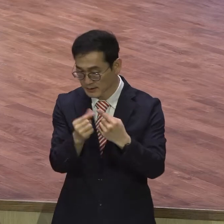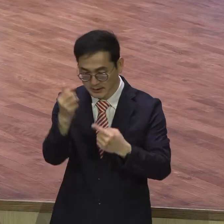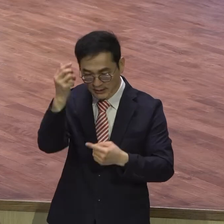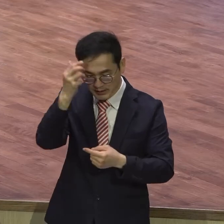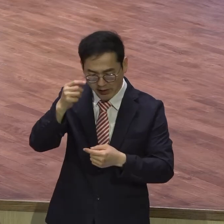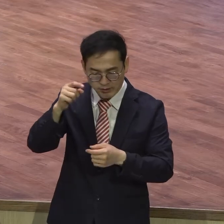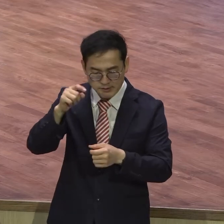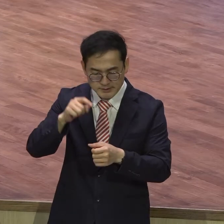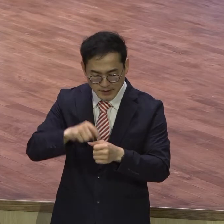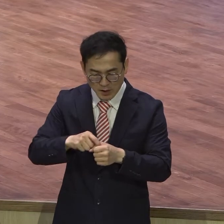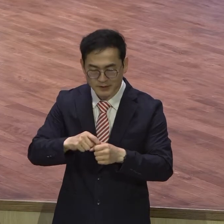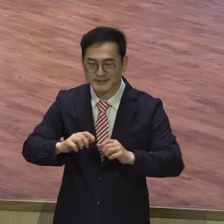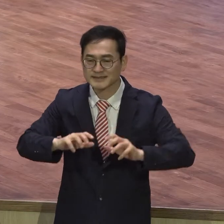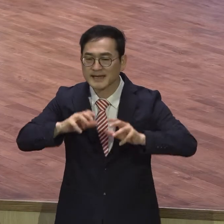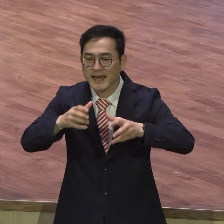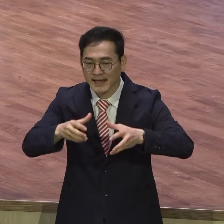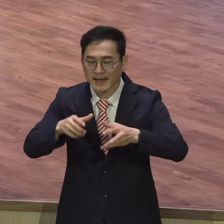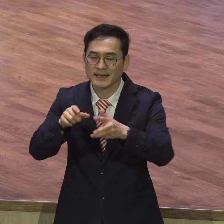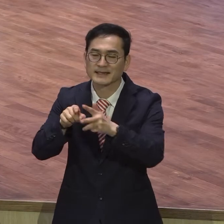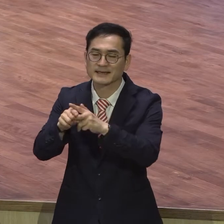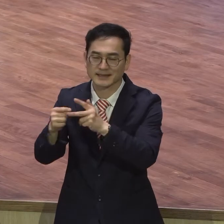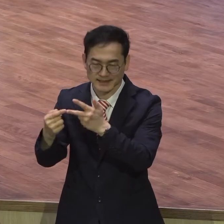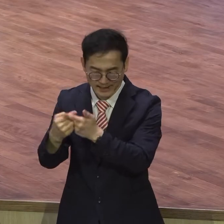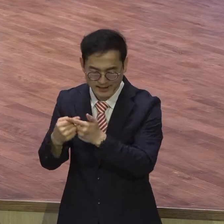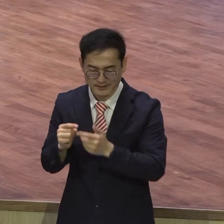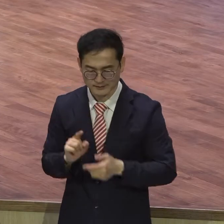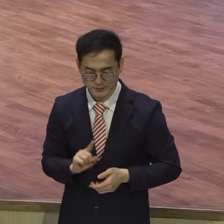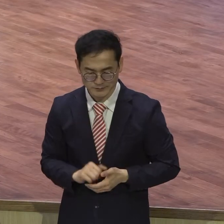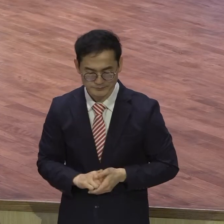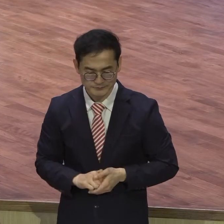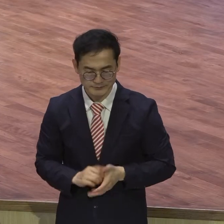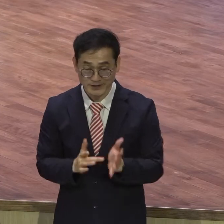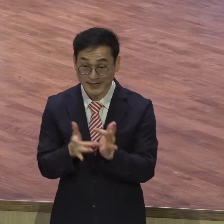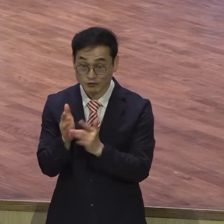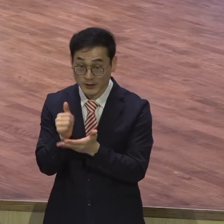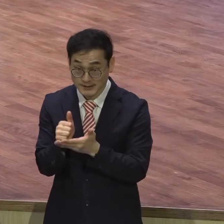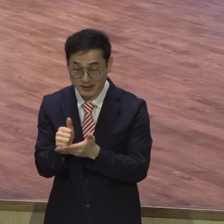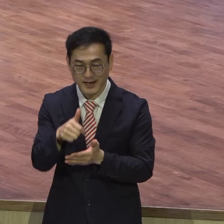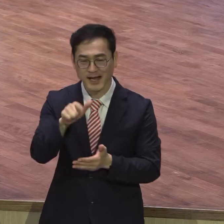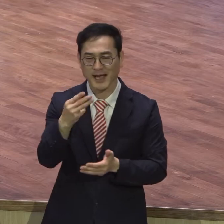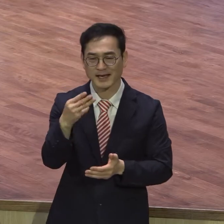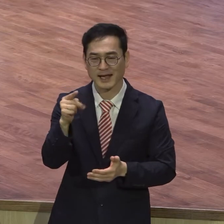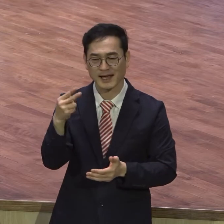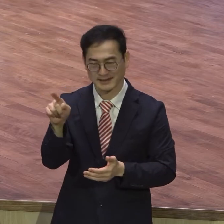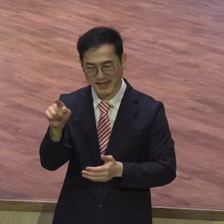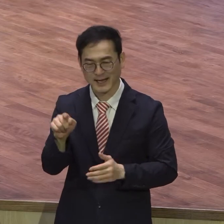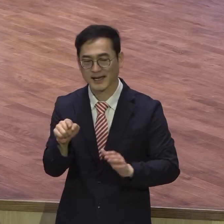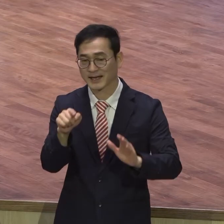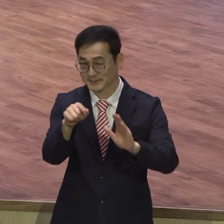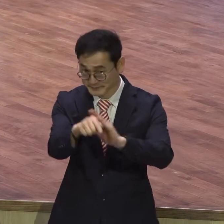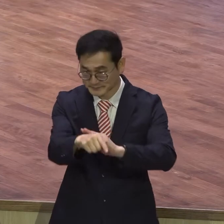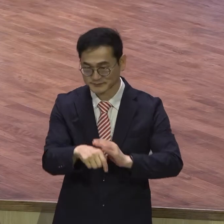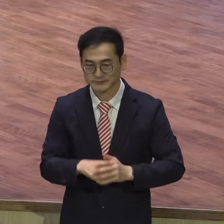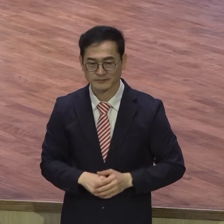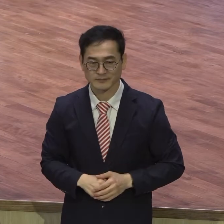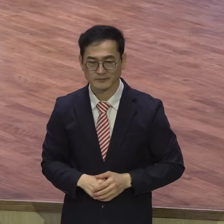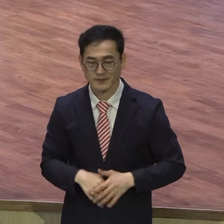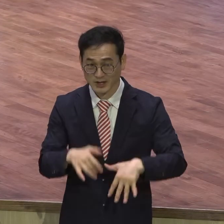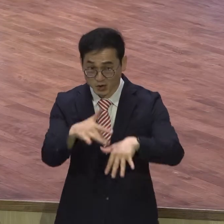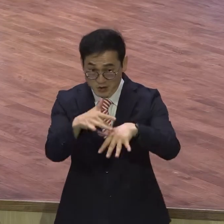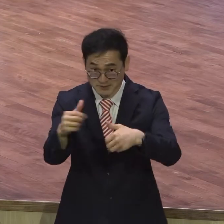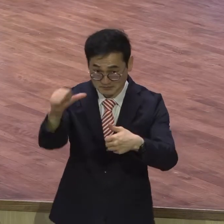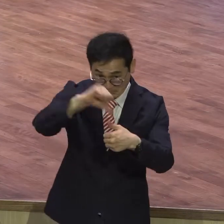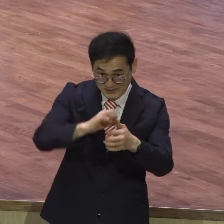예입니다 28절입니다 또 예수께서 건너편 가라다 지방에 갔음에 귀신 들린 자